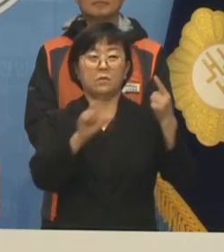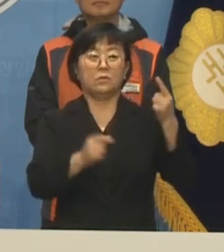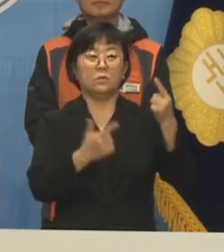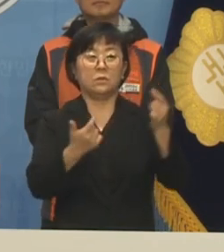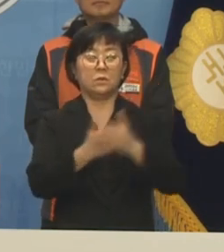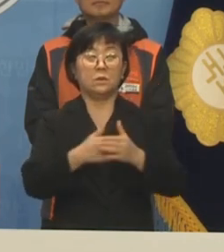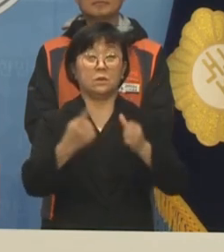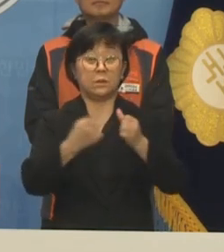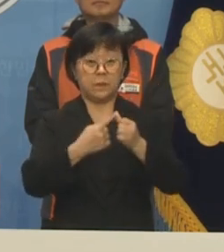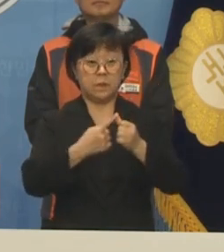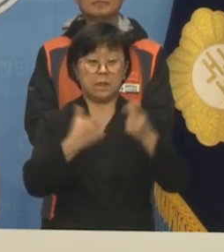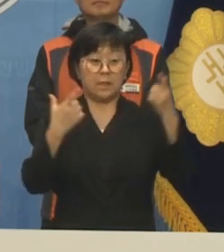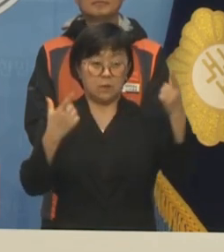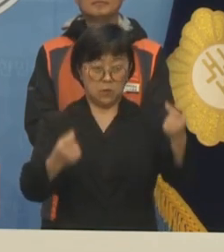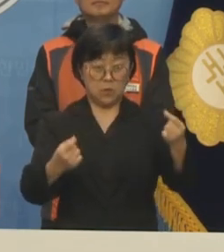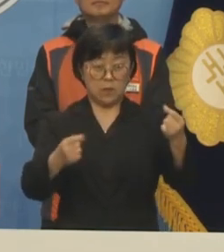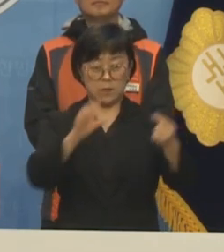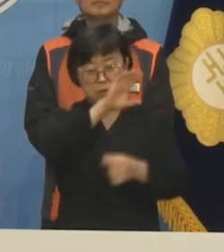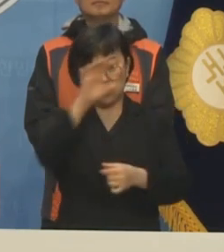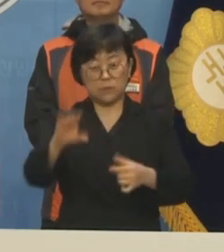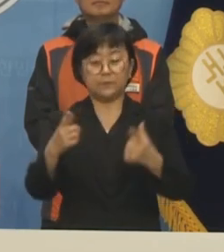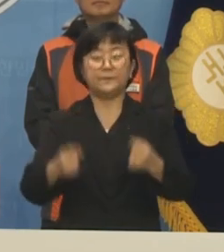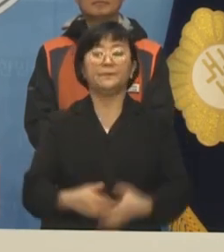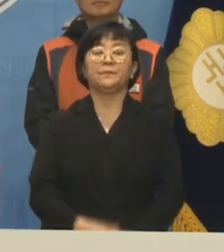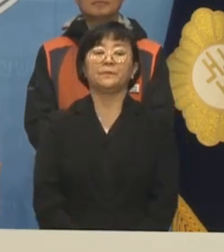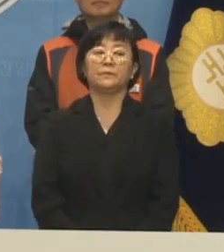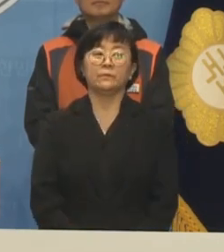6일 1심에서 같은 판결을 내렸다.